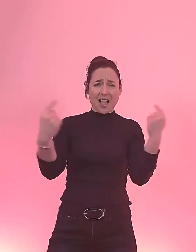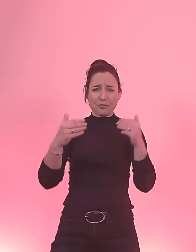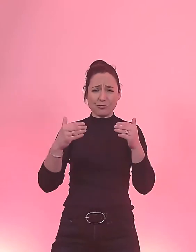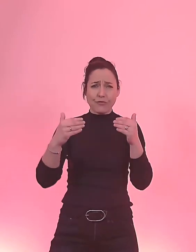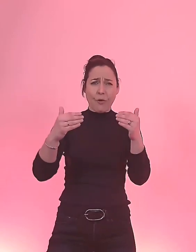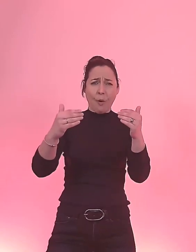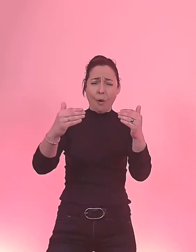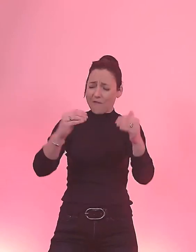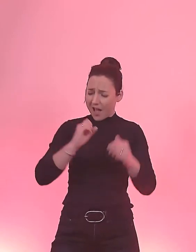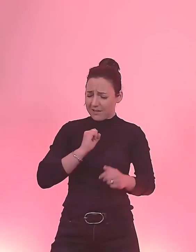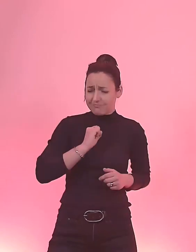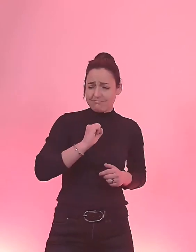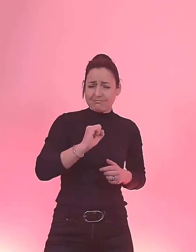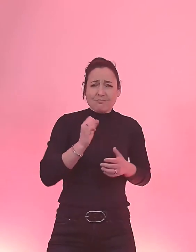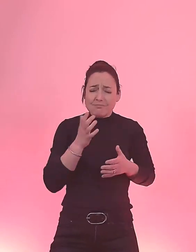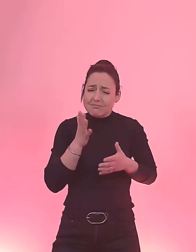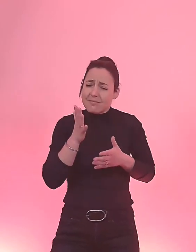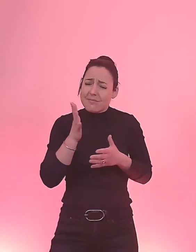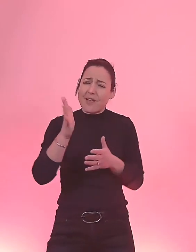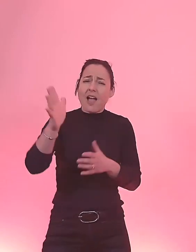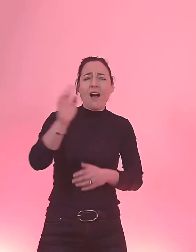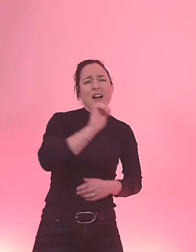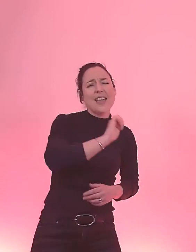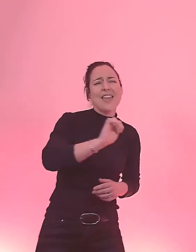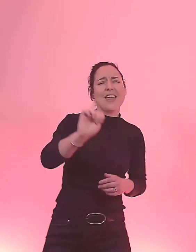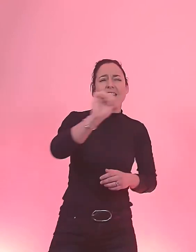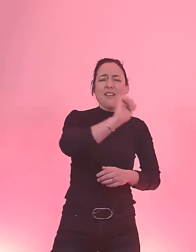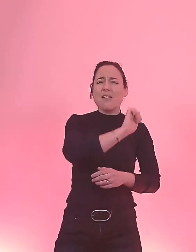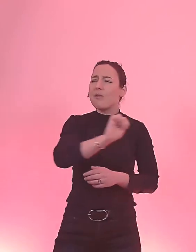zeilschool waren zeker een